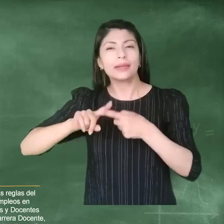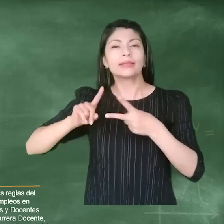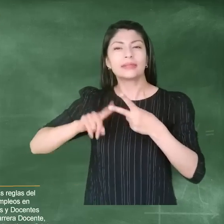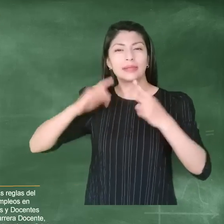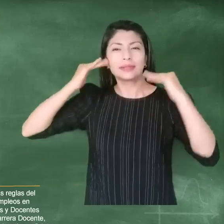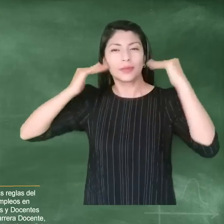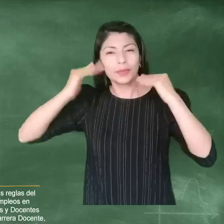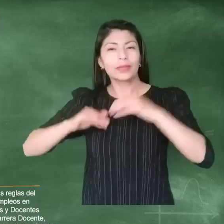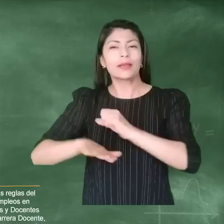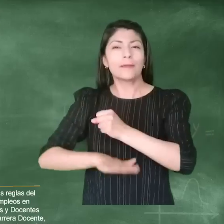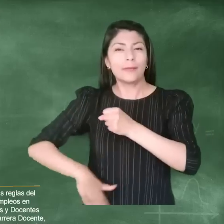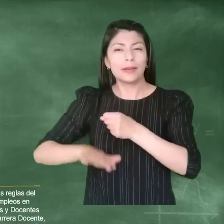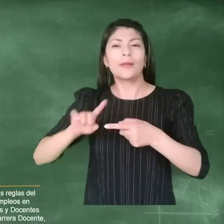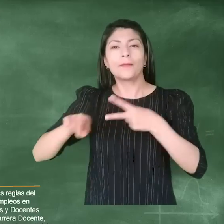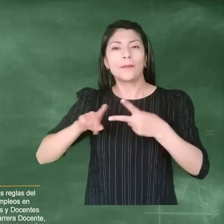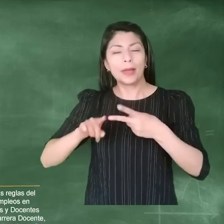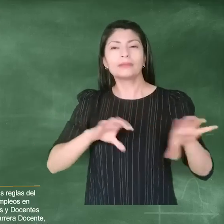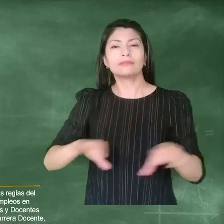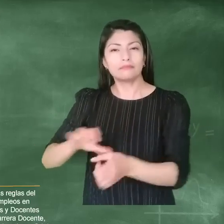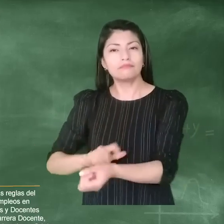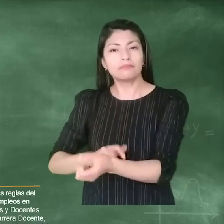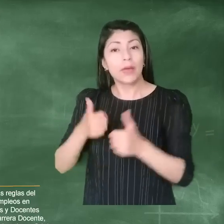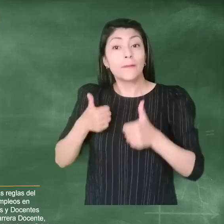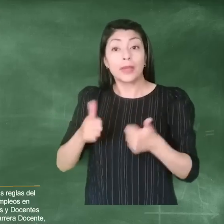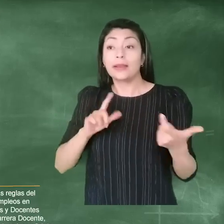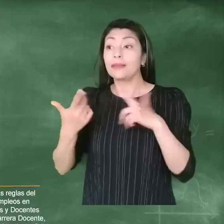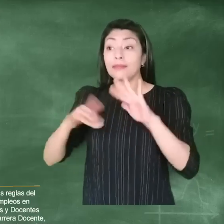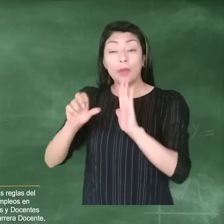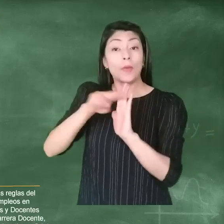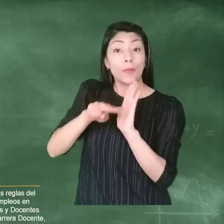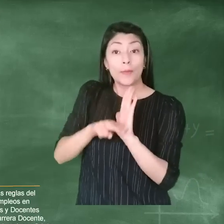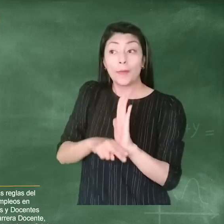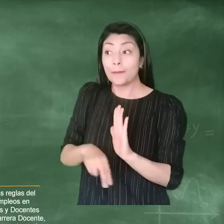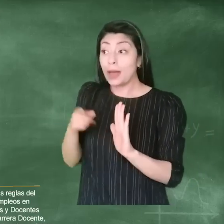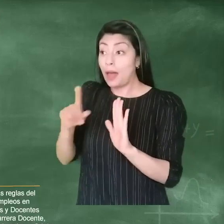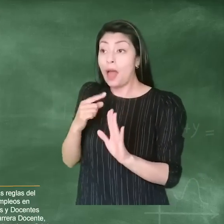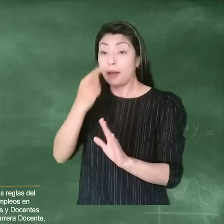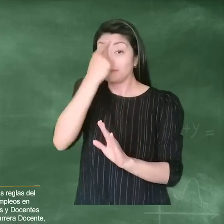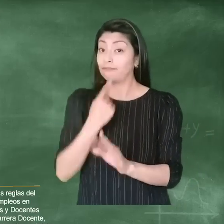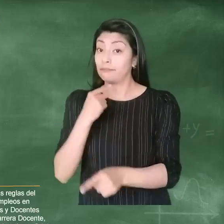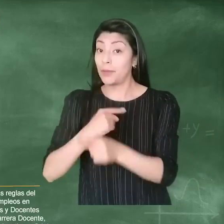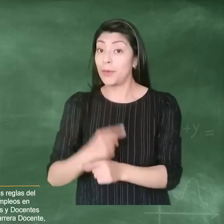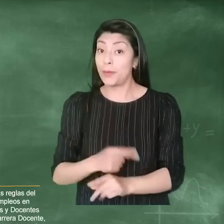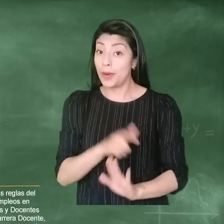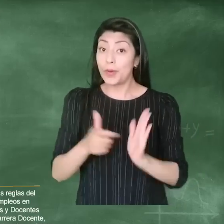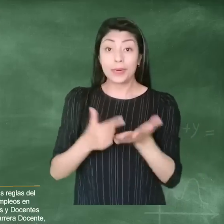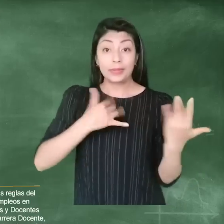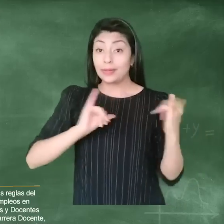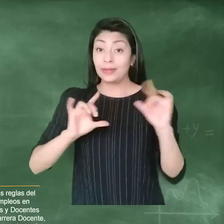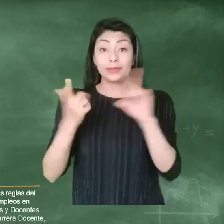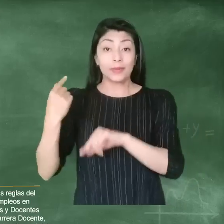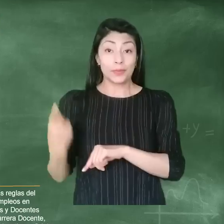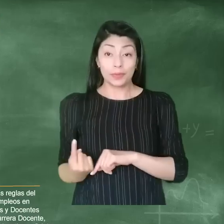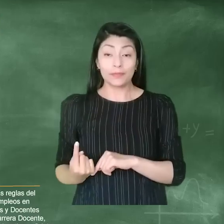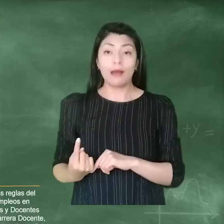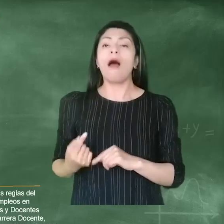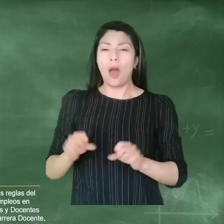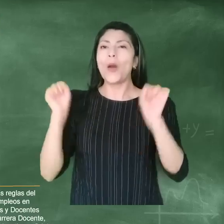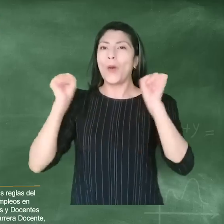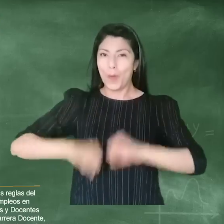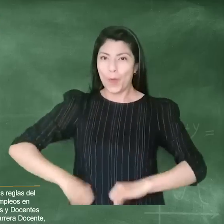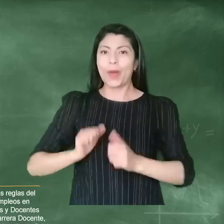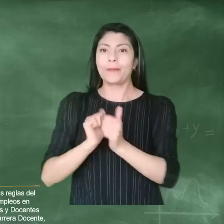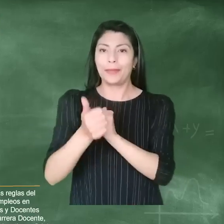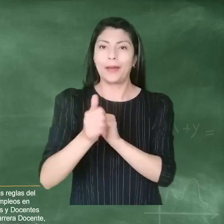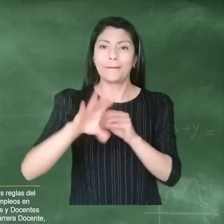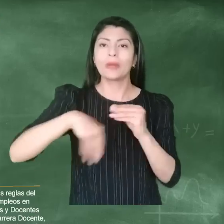competencias básicas y cumplan con la etapa de verificación de requisitos mínimos. Las especificaciones técnicas de esta prueba